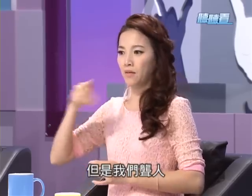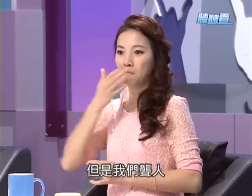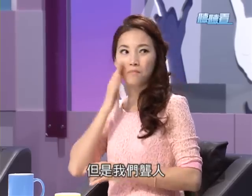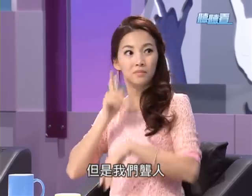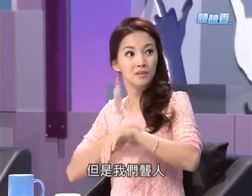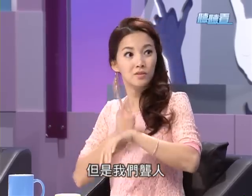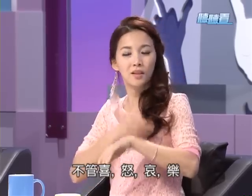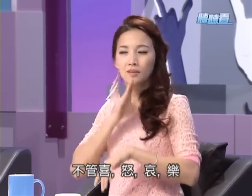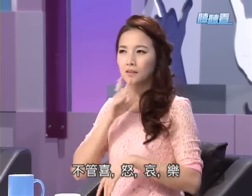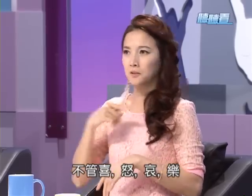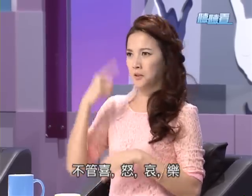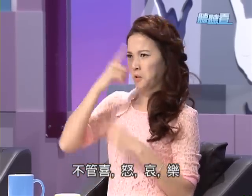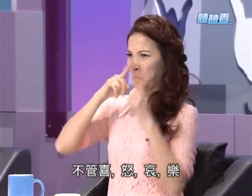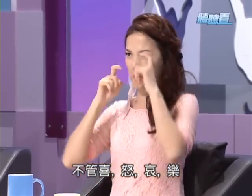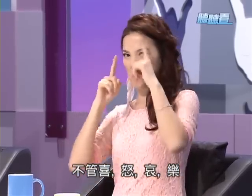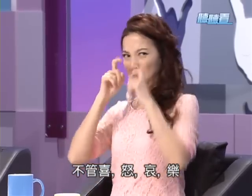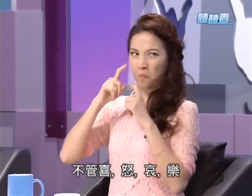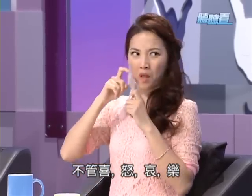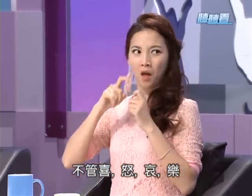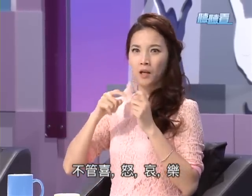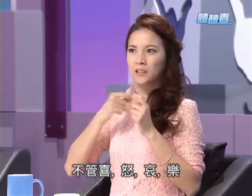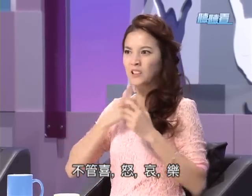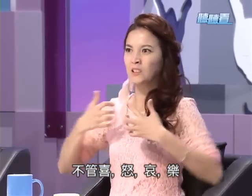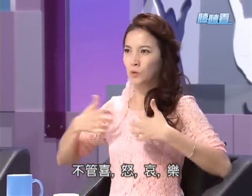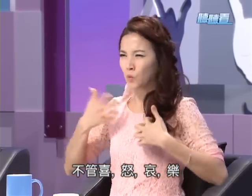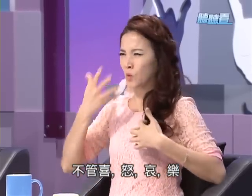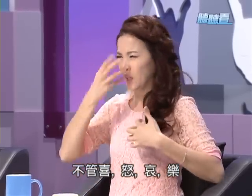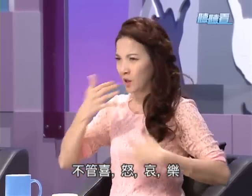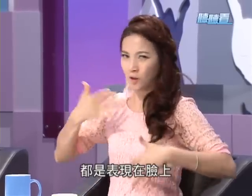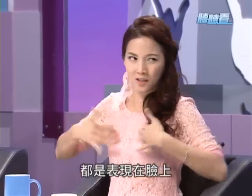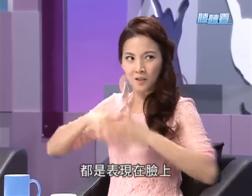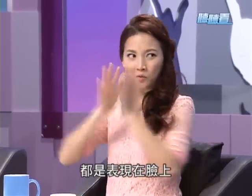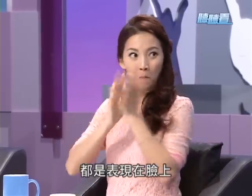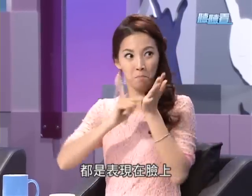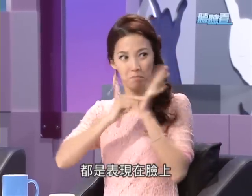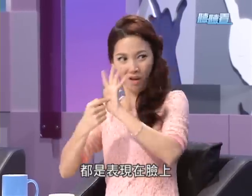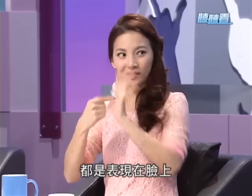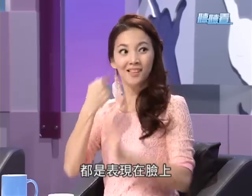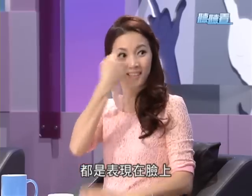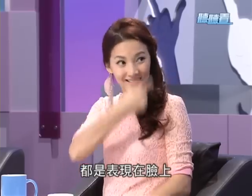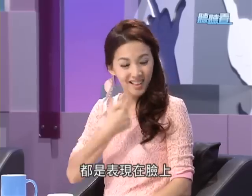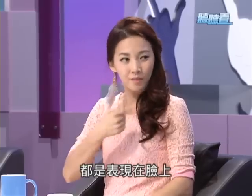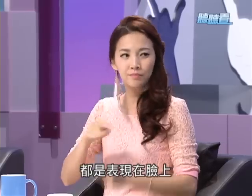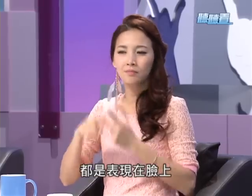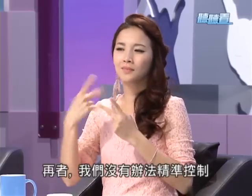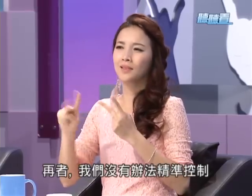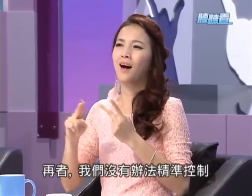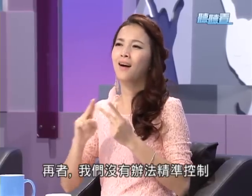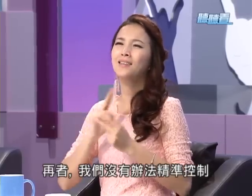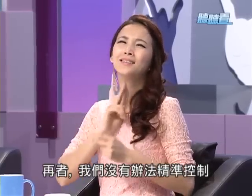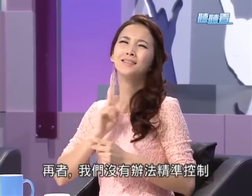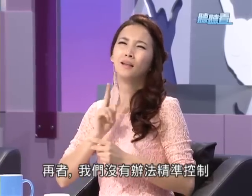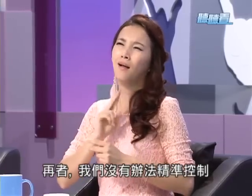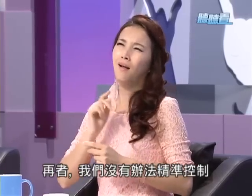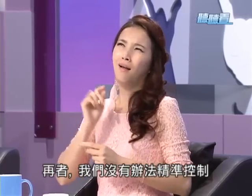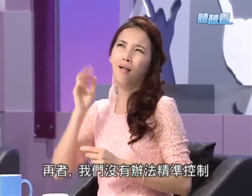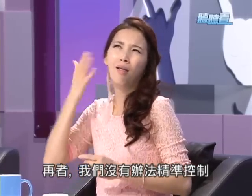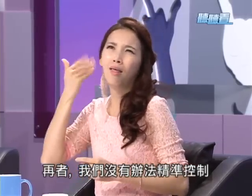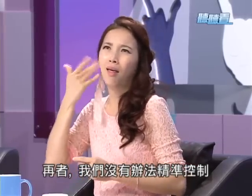我们龙人不管喜怒哀乐都是表现在脸上，再者我们没有办法精